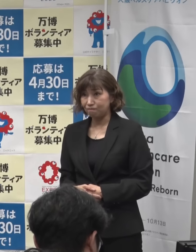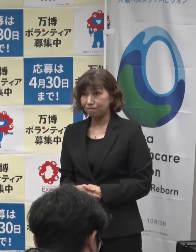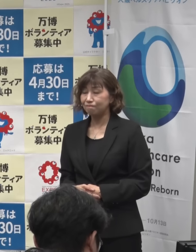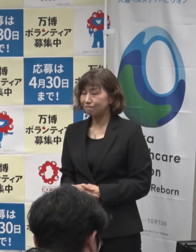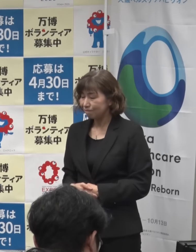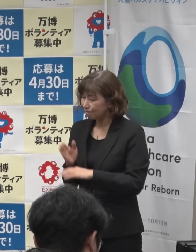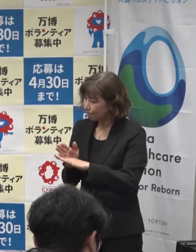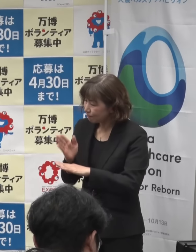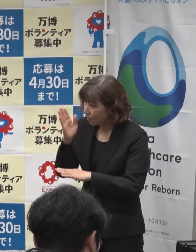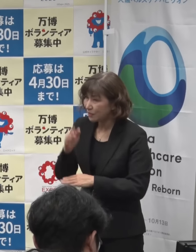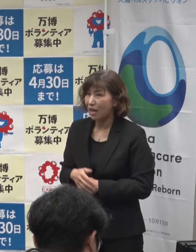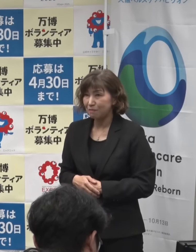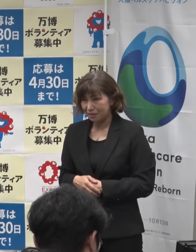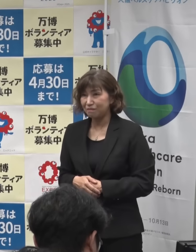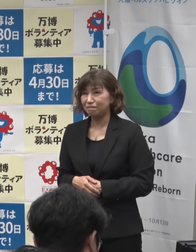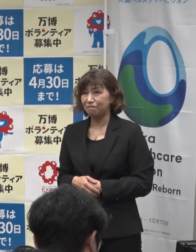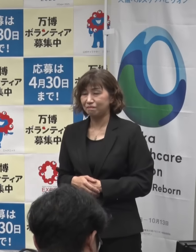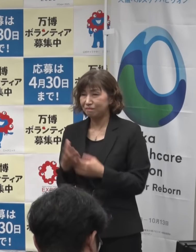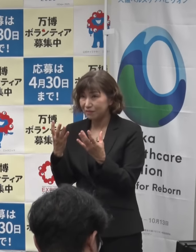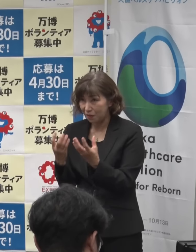ありがとうございました。幹事社からは以上です。